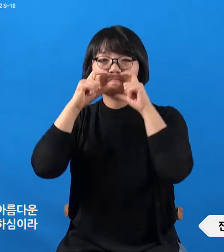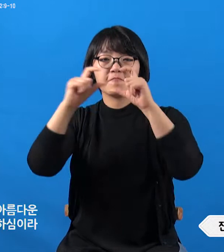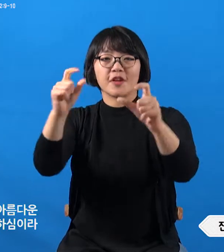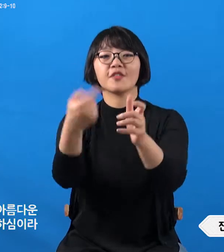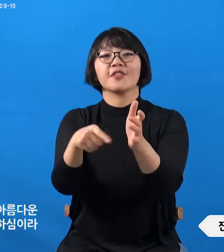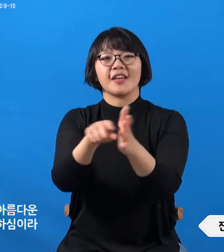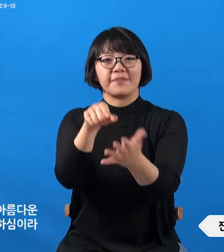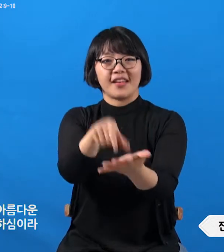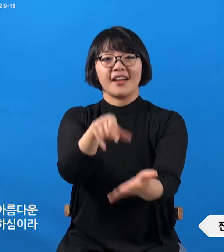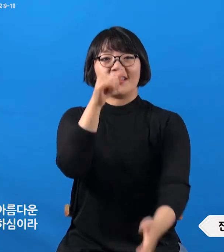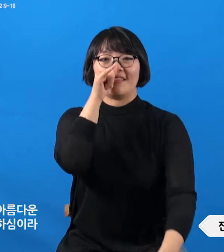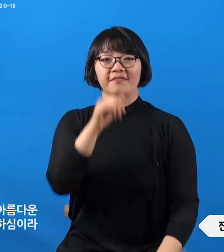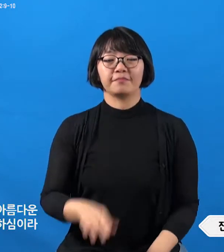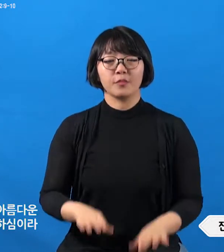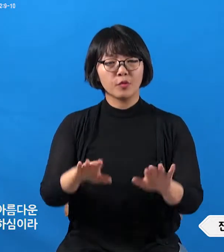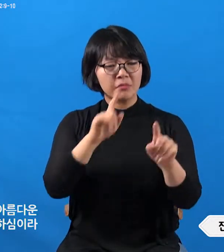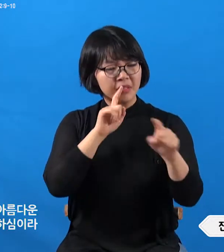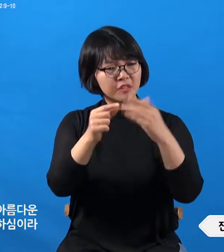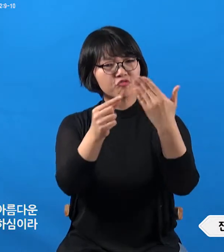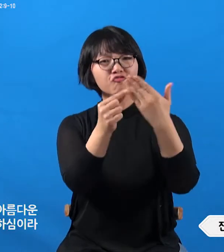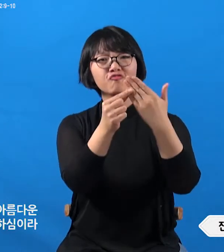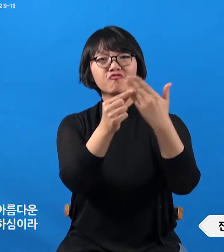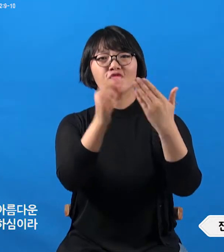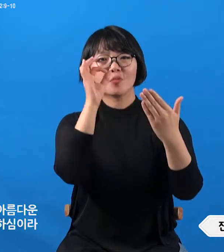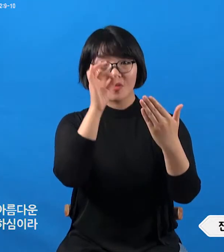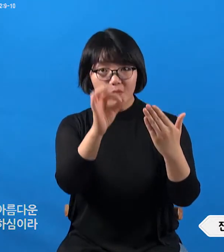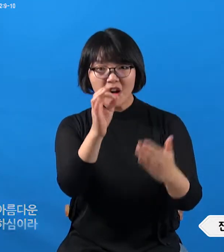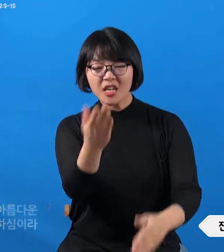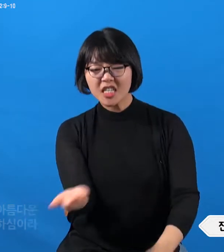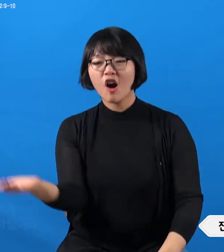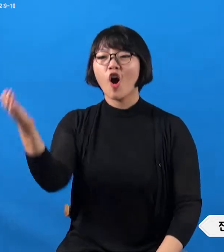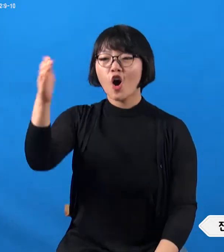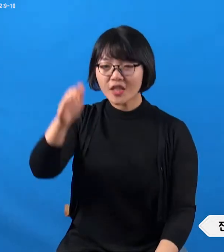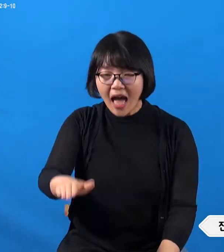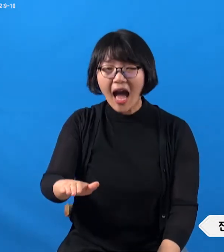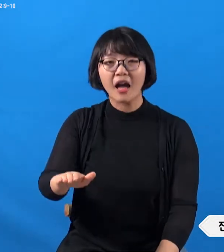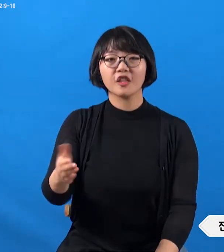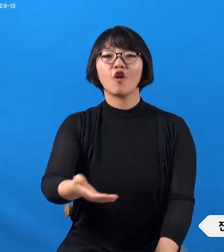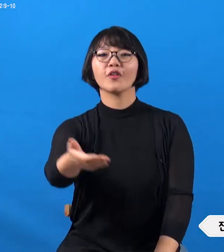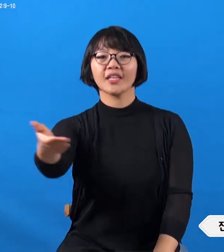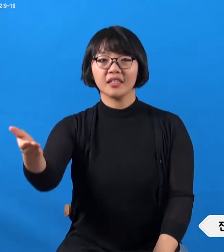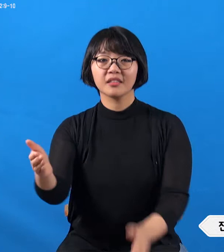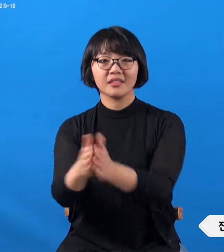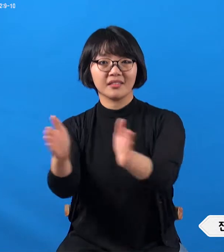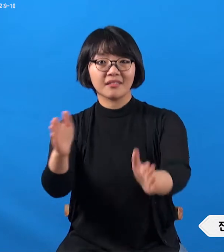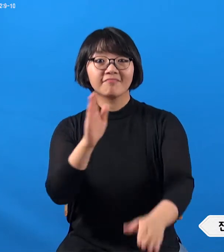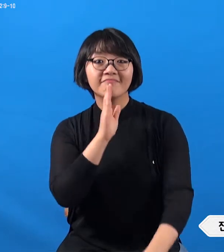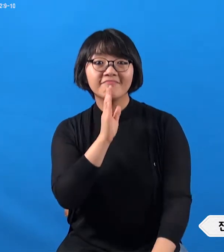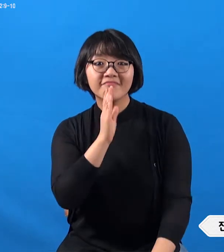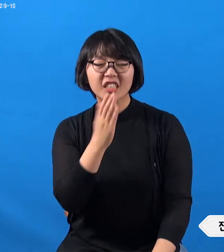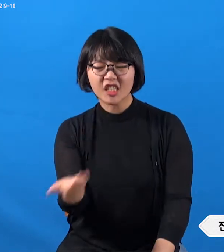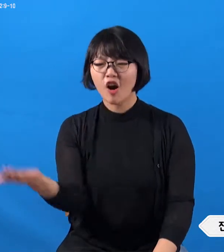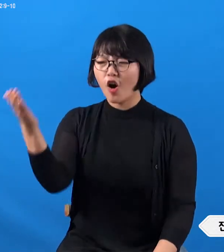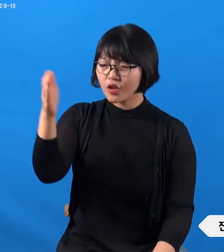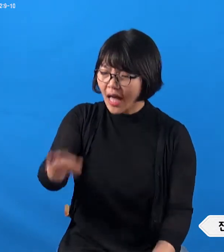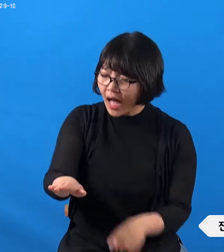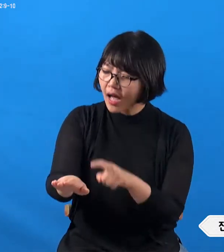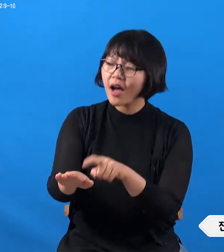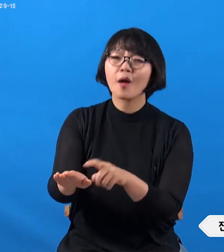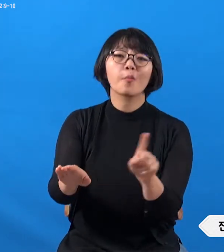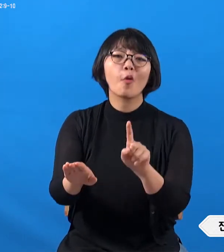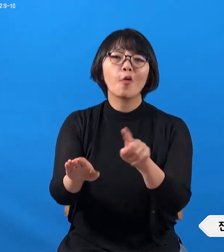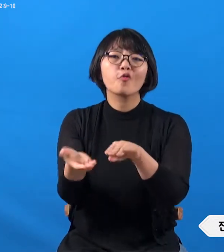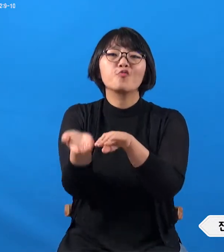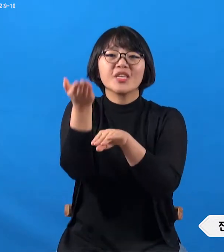아멘. 9절의 말씀은 그러나 너희는 이라고 시작합니다. 이렇게 시작될 때는 바로